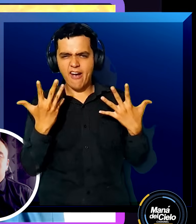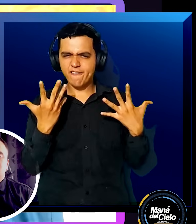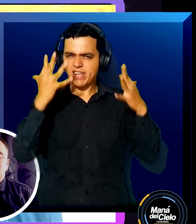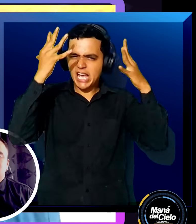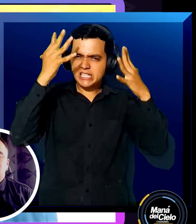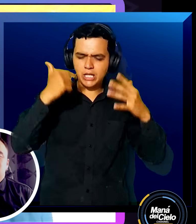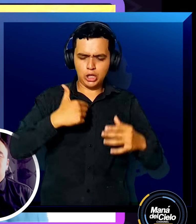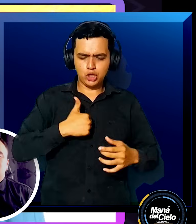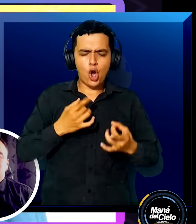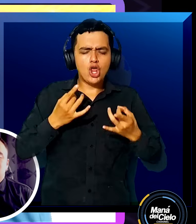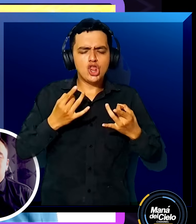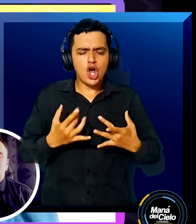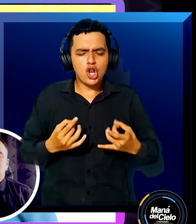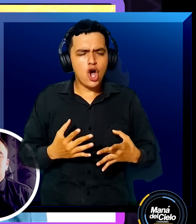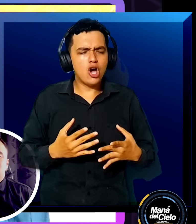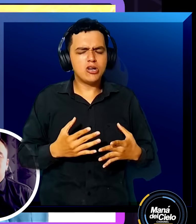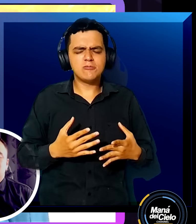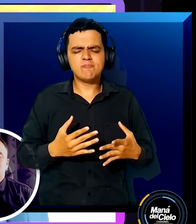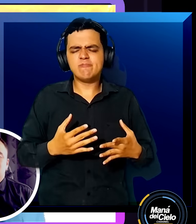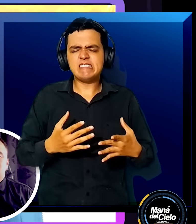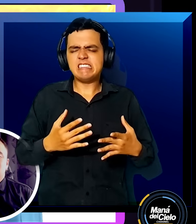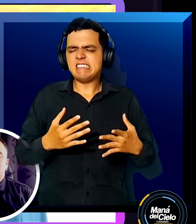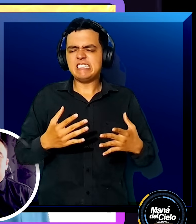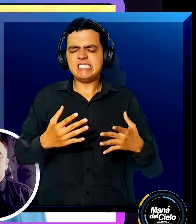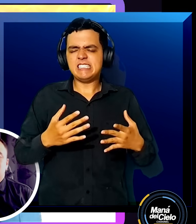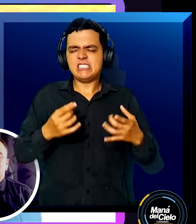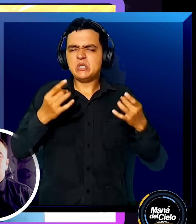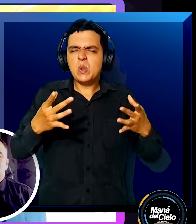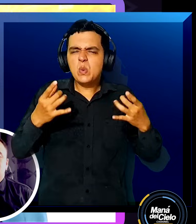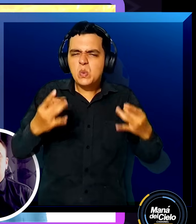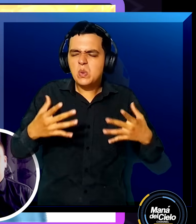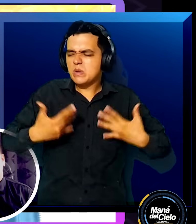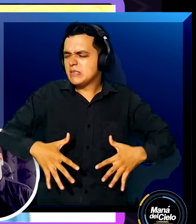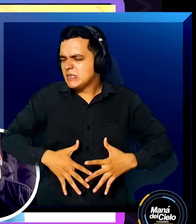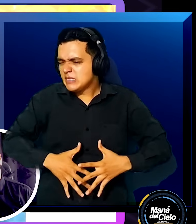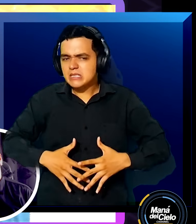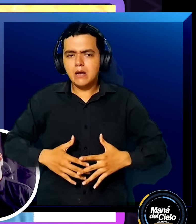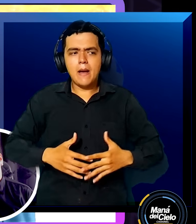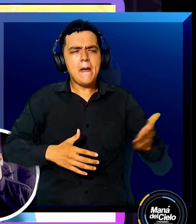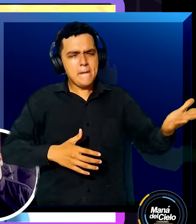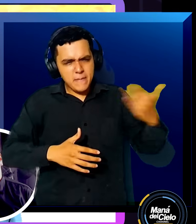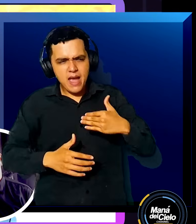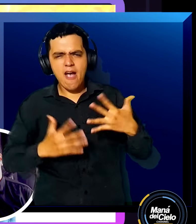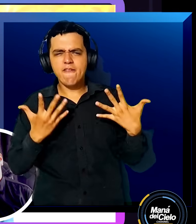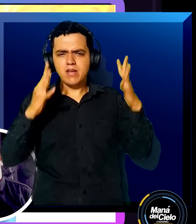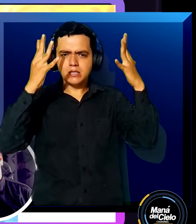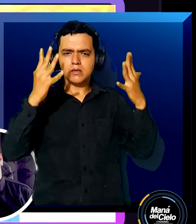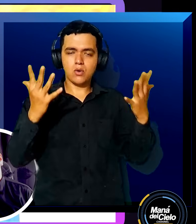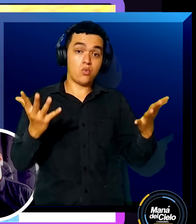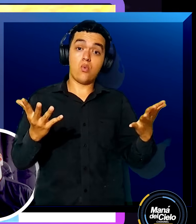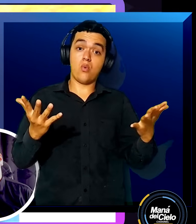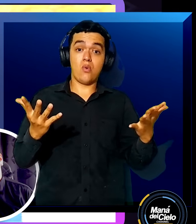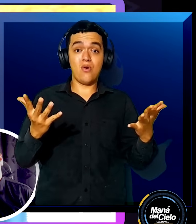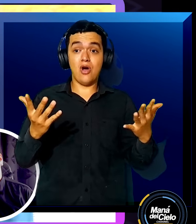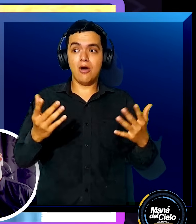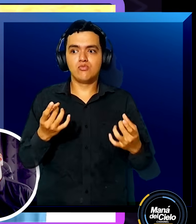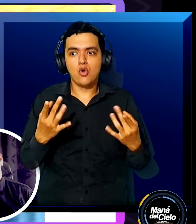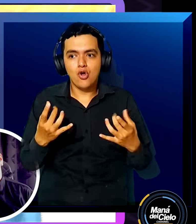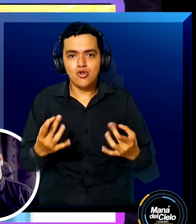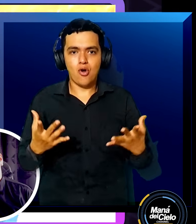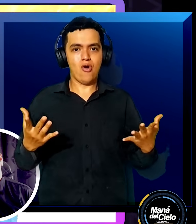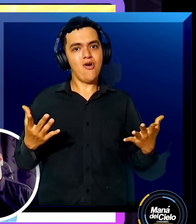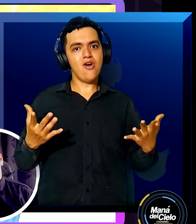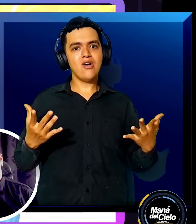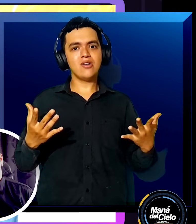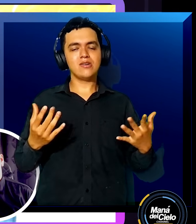va acercando el nacimiento, los dolores son más fuertes, las contracciones son más fuertes. Entonces llega un momento en que el médico, la enfermera, la partera, quien sea, le dice, tú